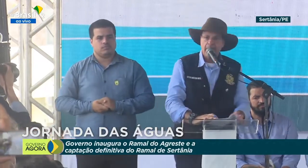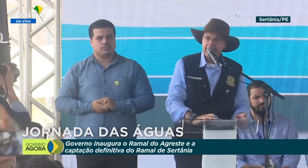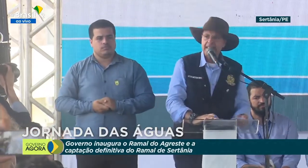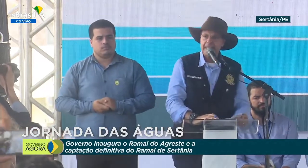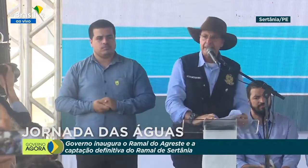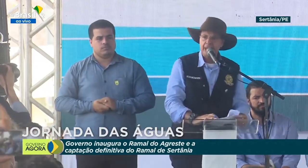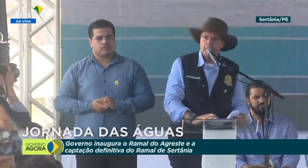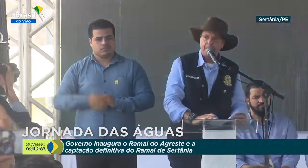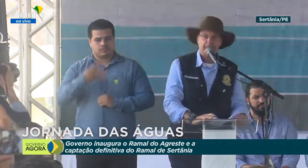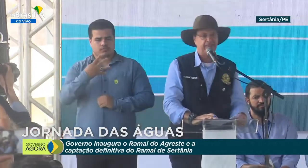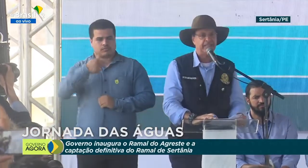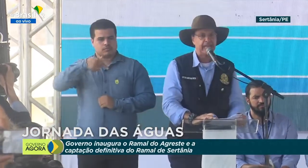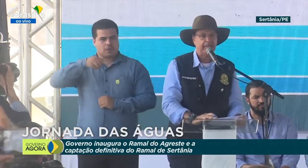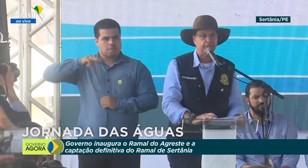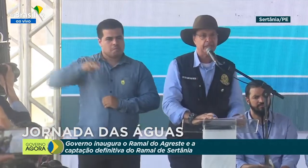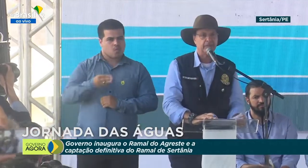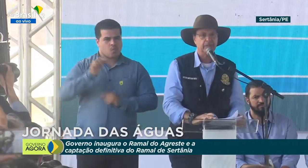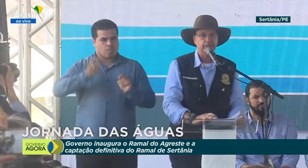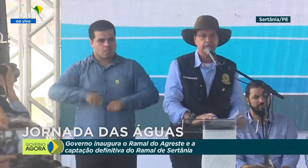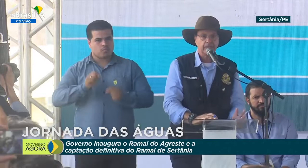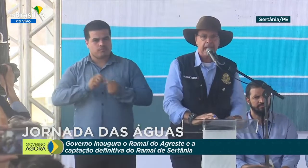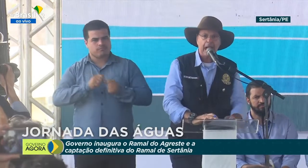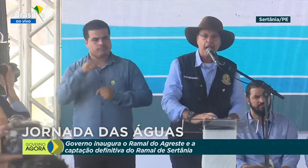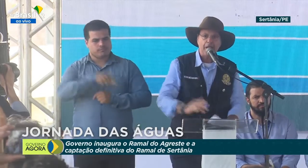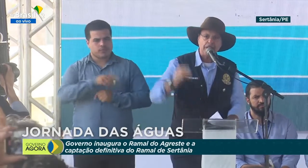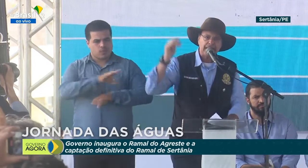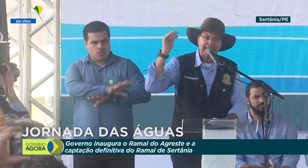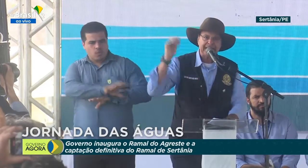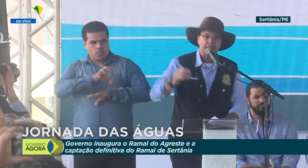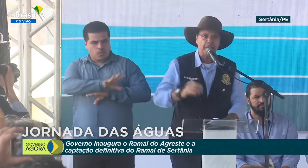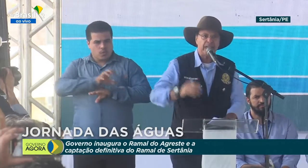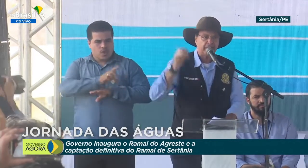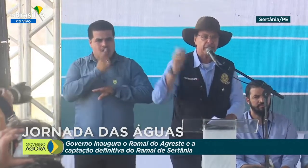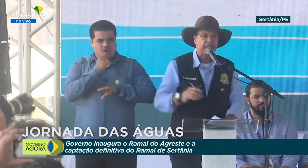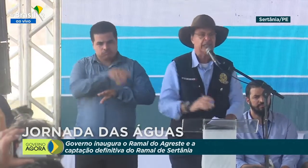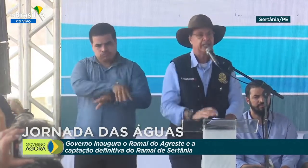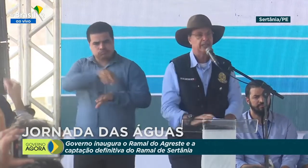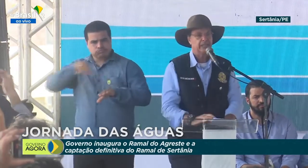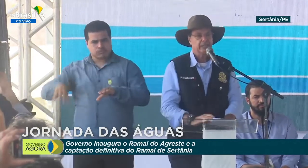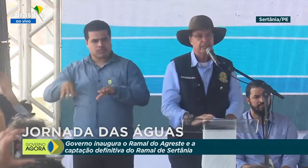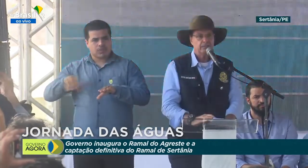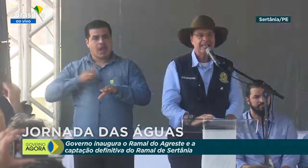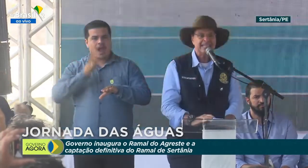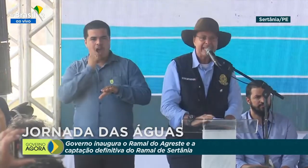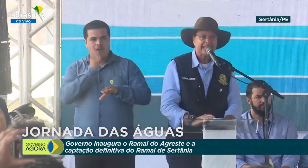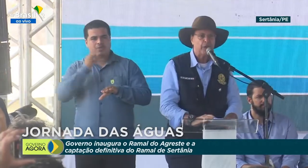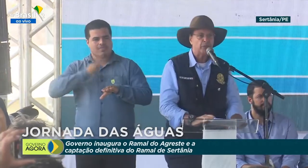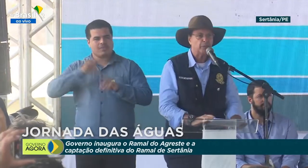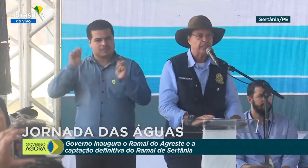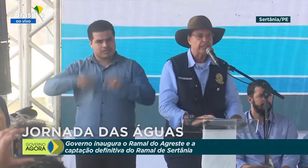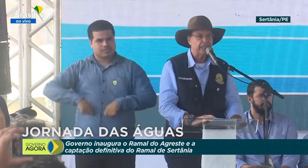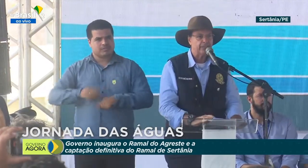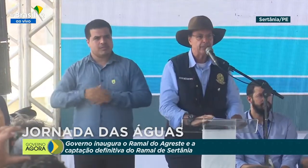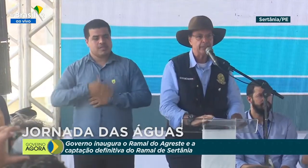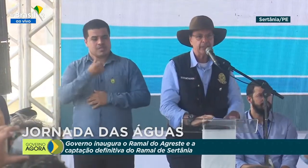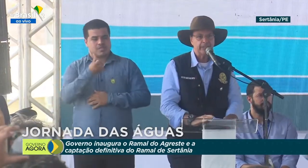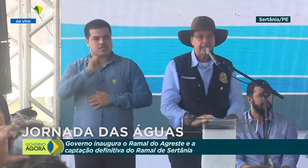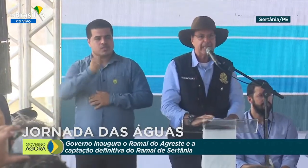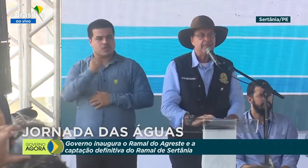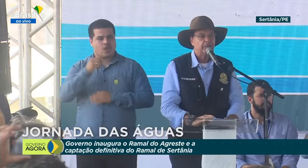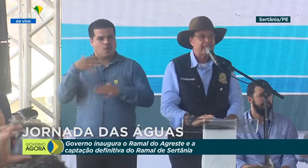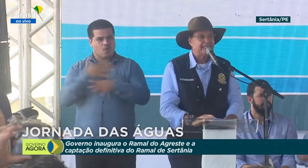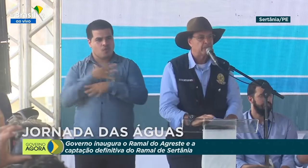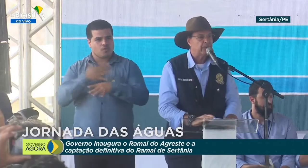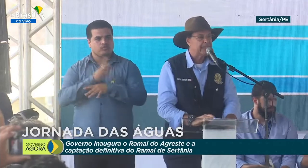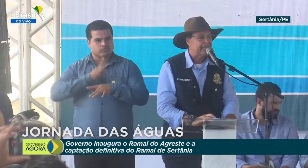Os 47 milhões para poder fazer a adução. A água já está disponível, sim. 68 municípios